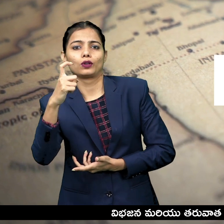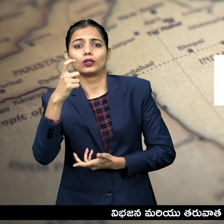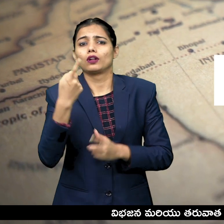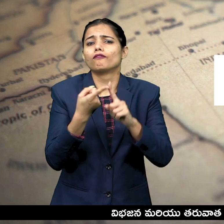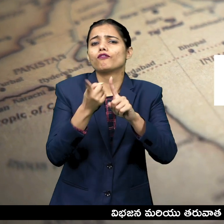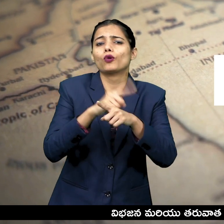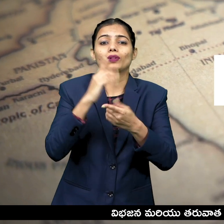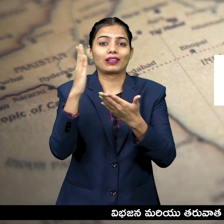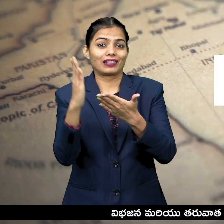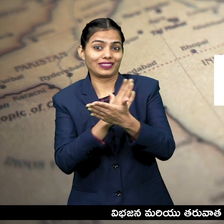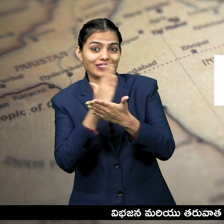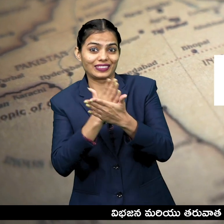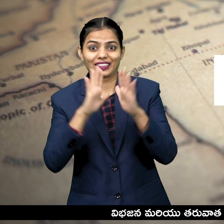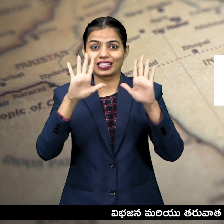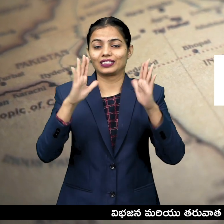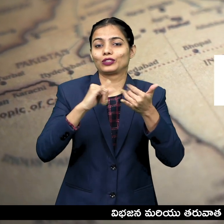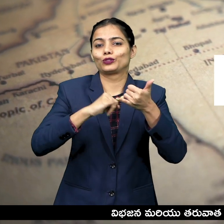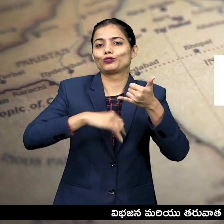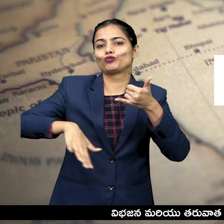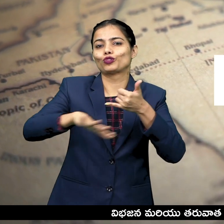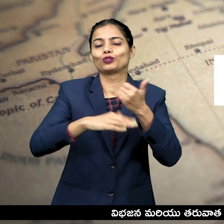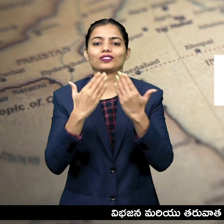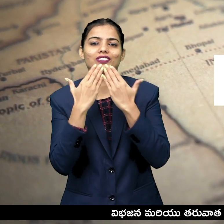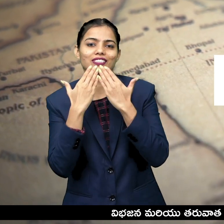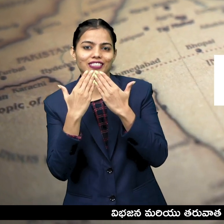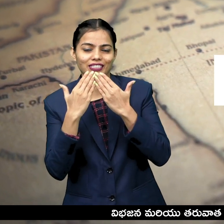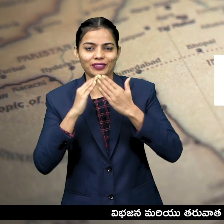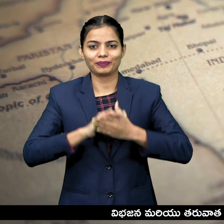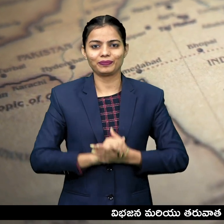జరిగిన సంఘటనలను వివరంగా చూద్దాం.